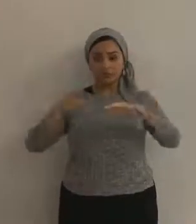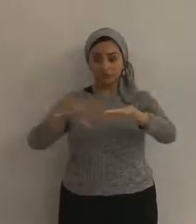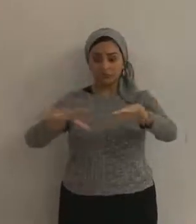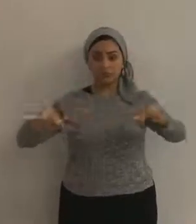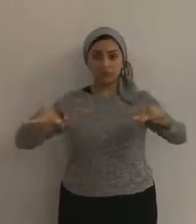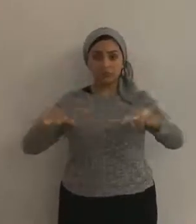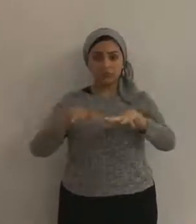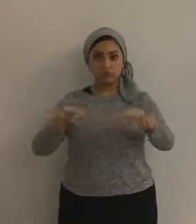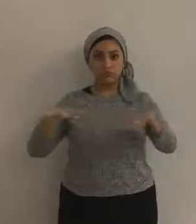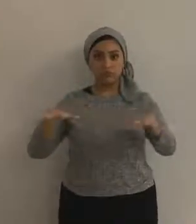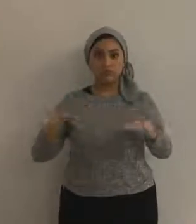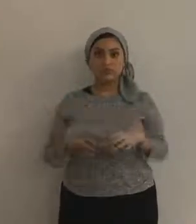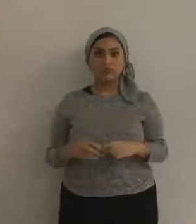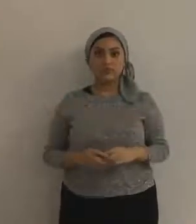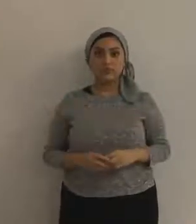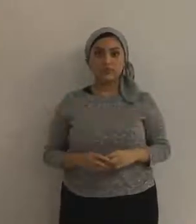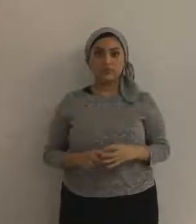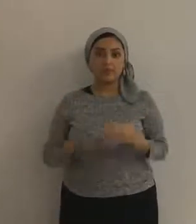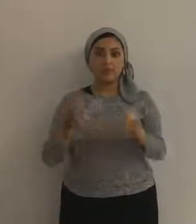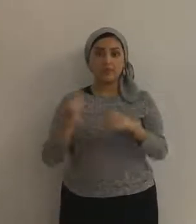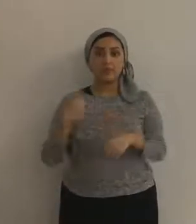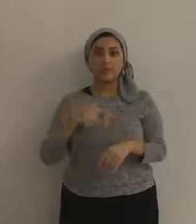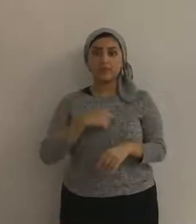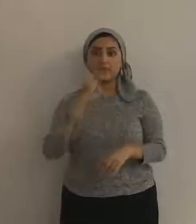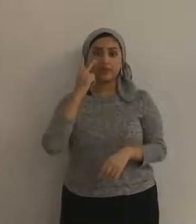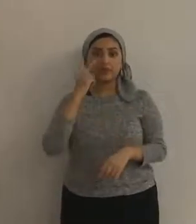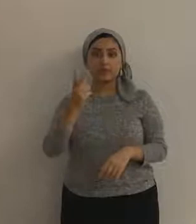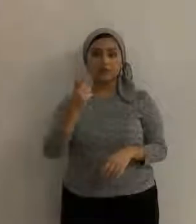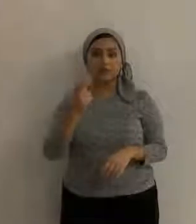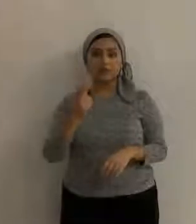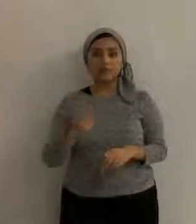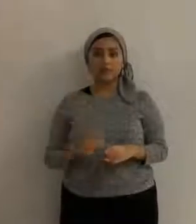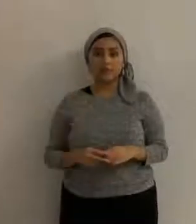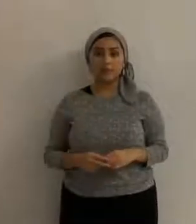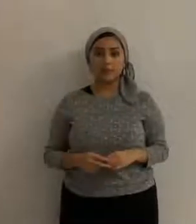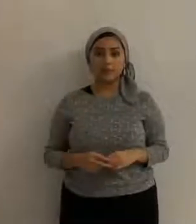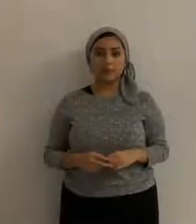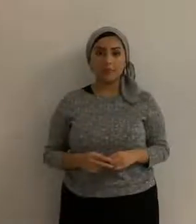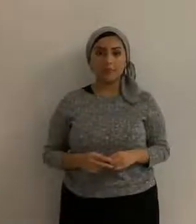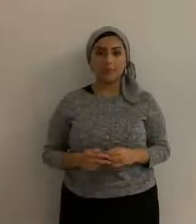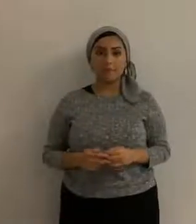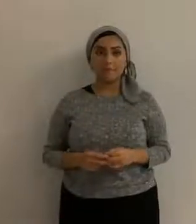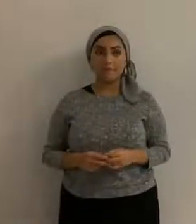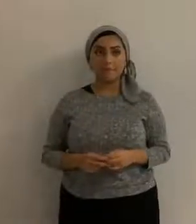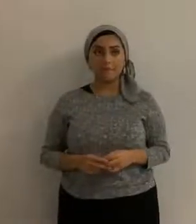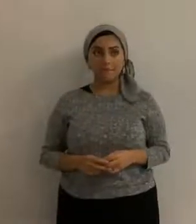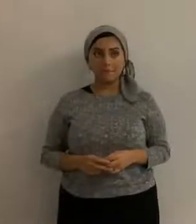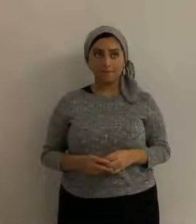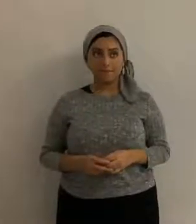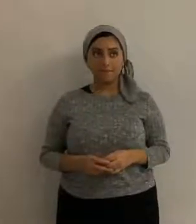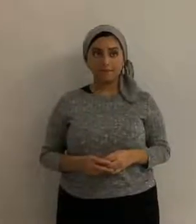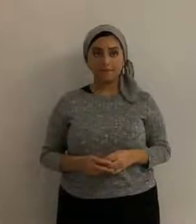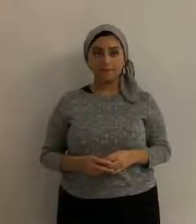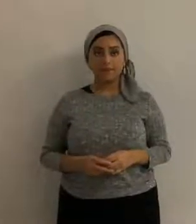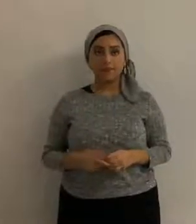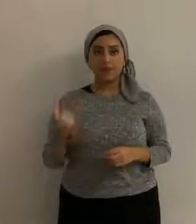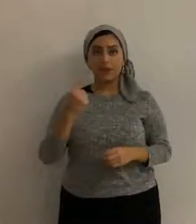Esto es como si lo viéramos de lado. Obviamente aquí al verlo nada más se verían 3, y por